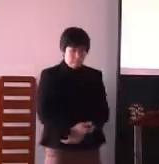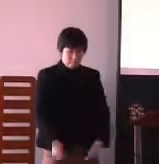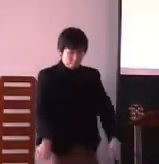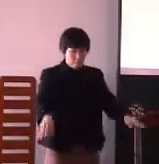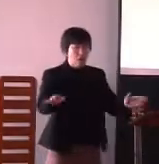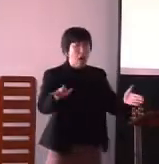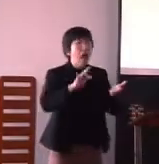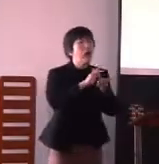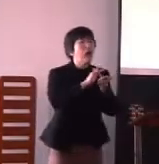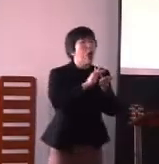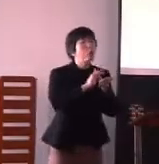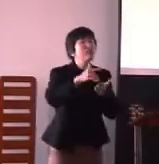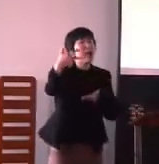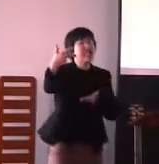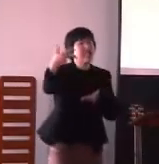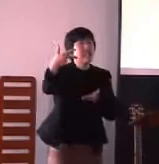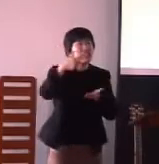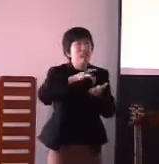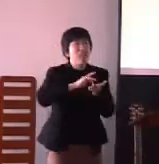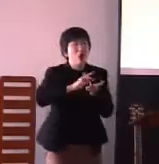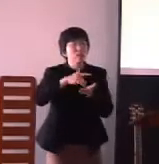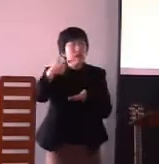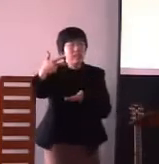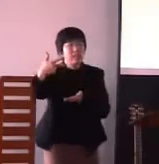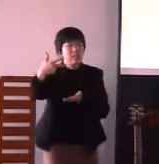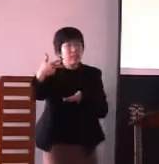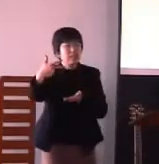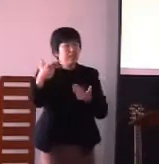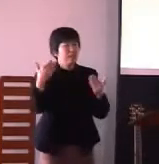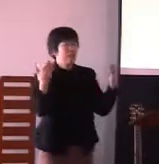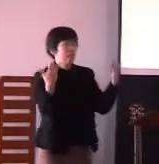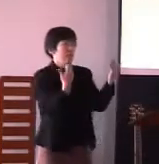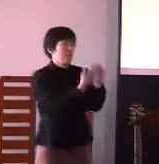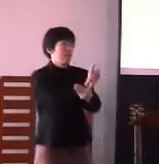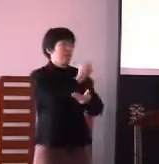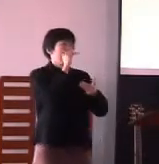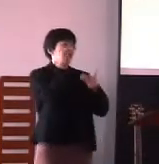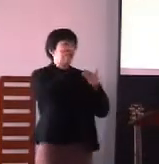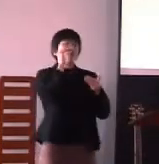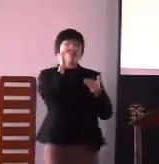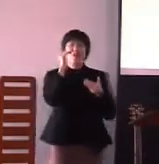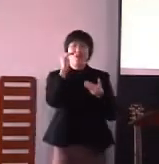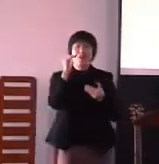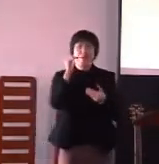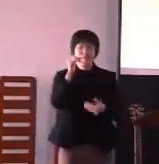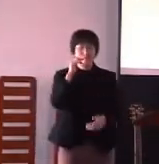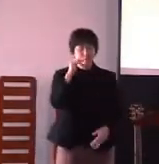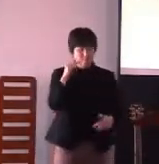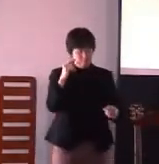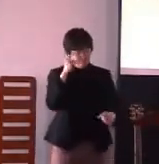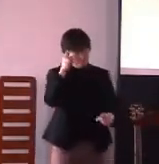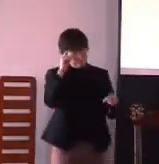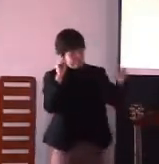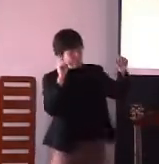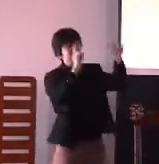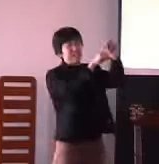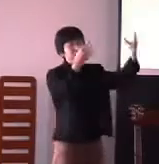師、薬剤師になりたいっていうことを考えてその目的を持ちました。